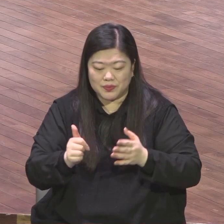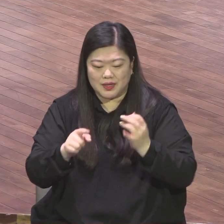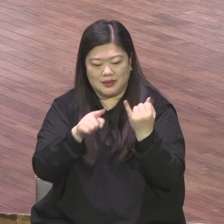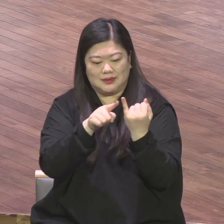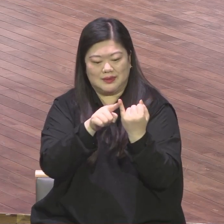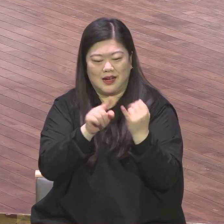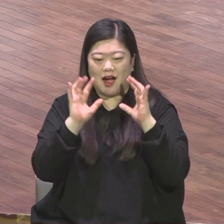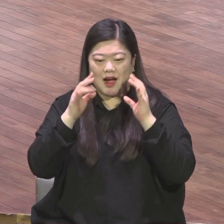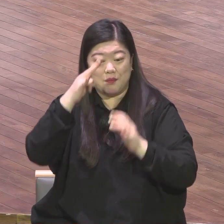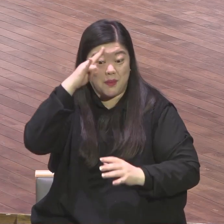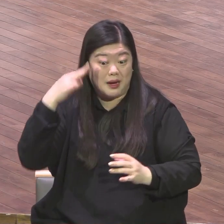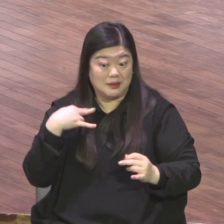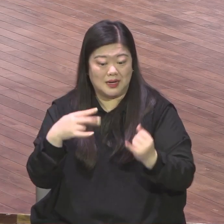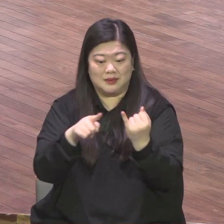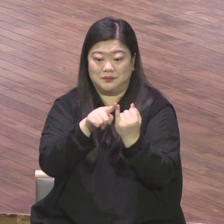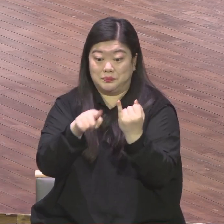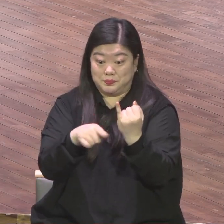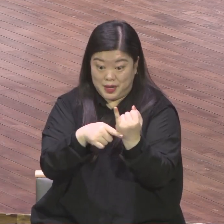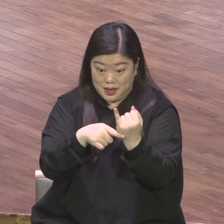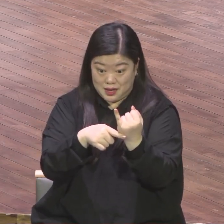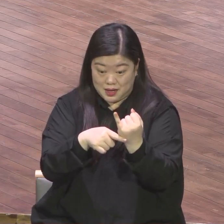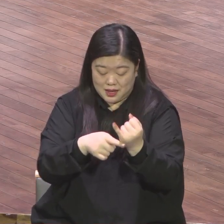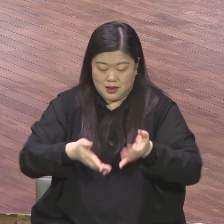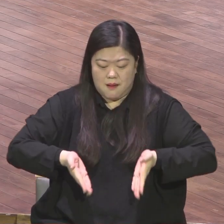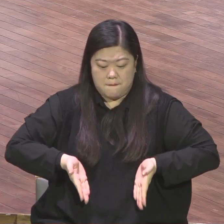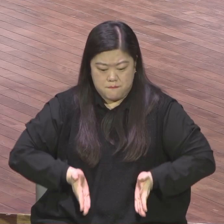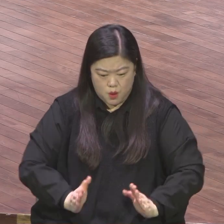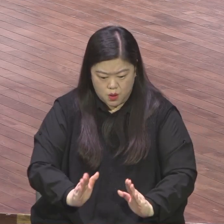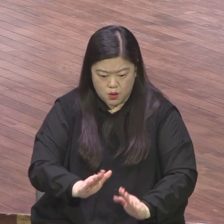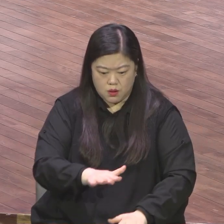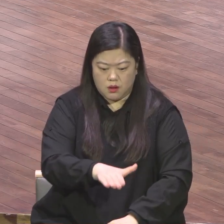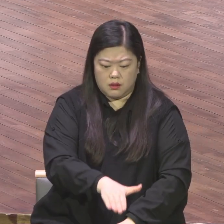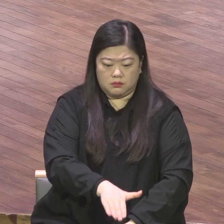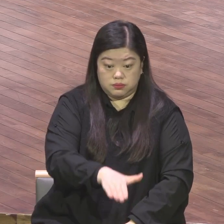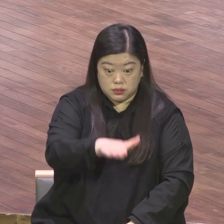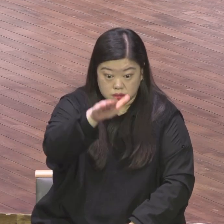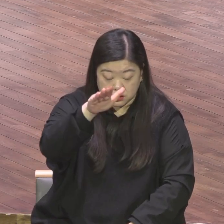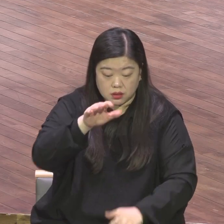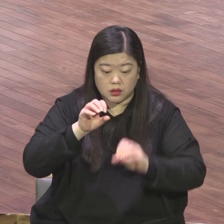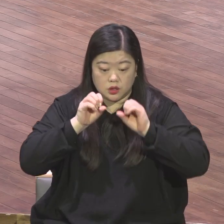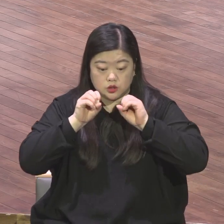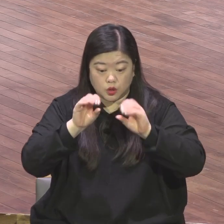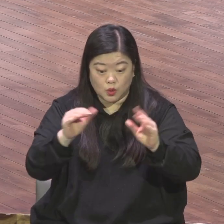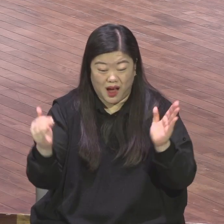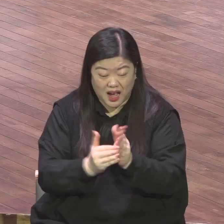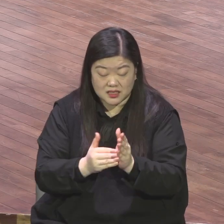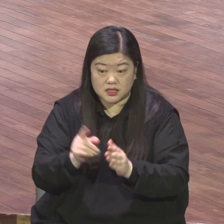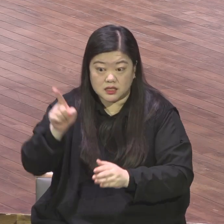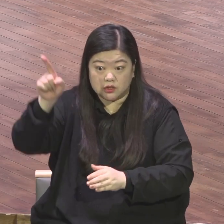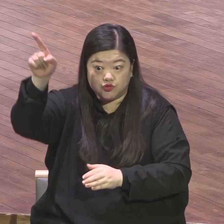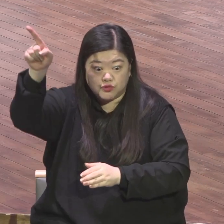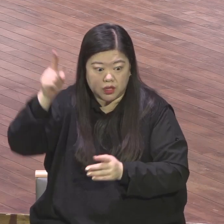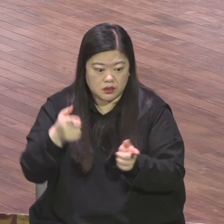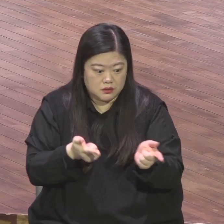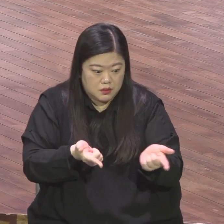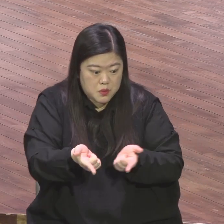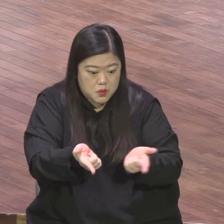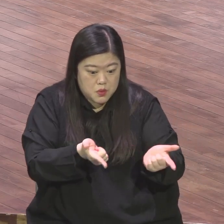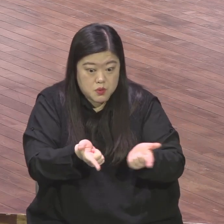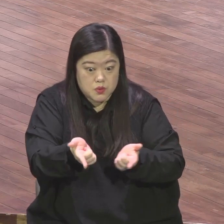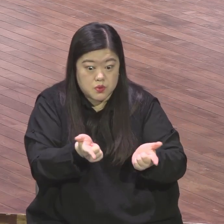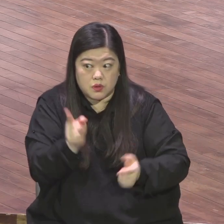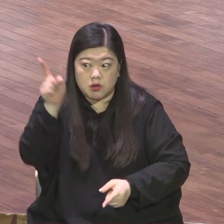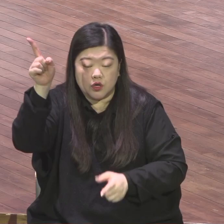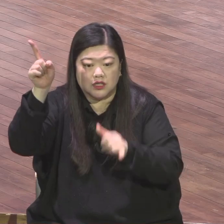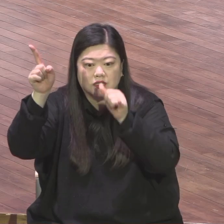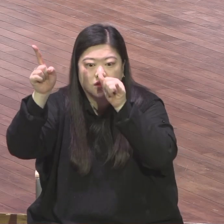철저하게 하나님의 계획대로 진행되었던 것입니다. 전능자 하나님께서 말씀하신